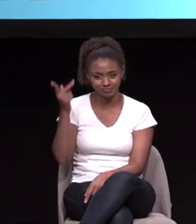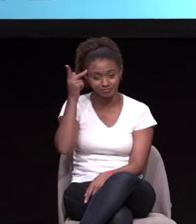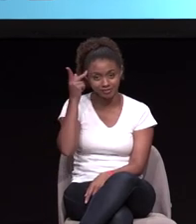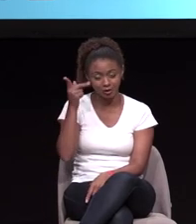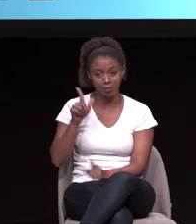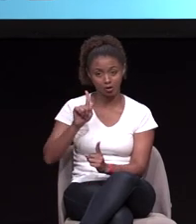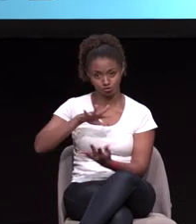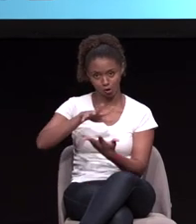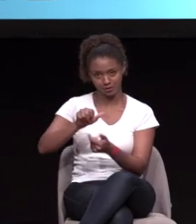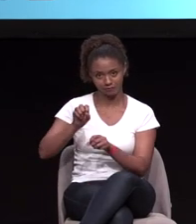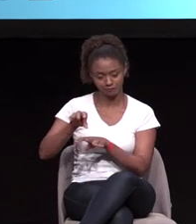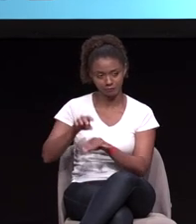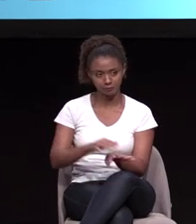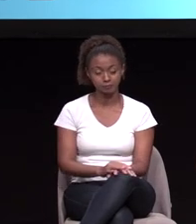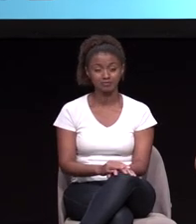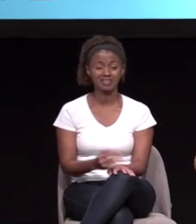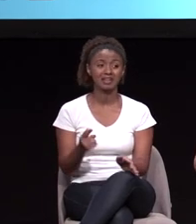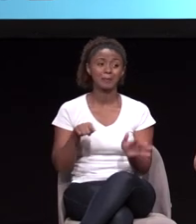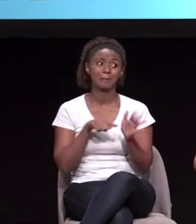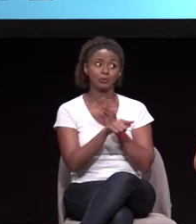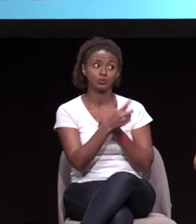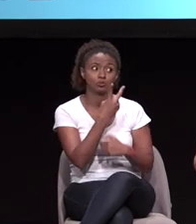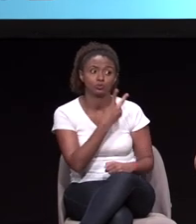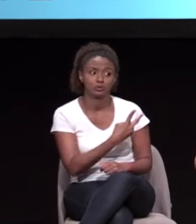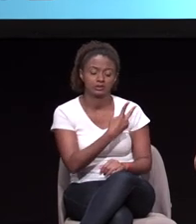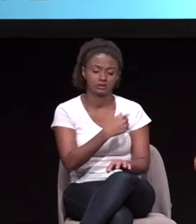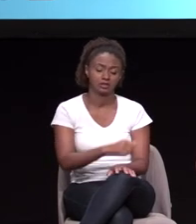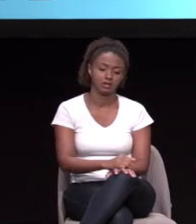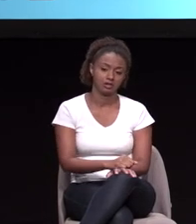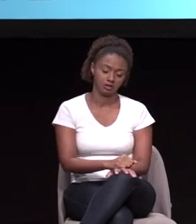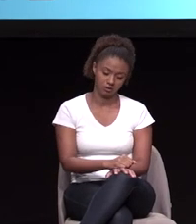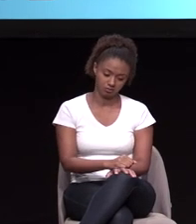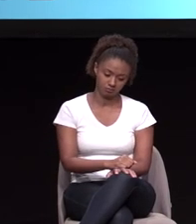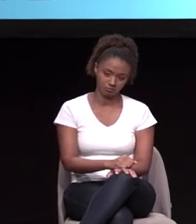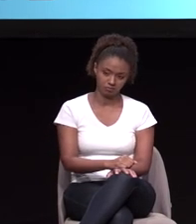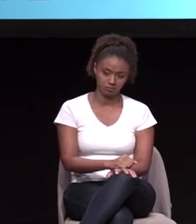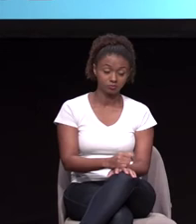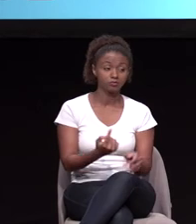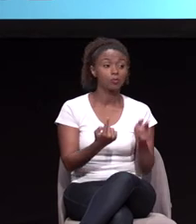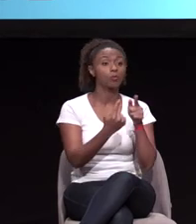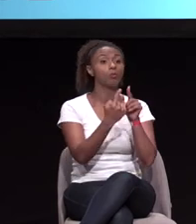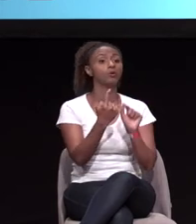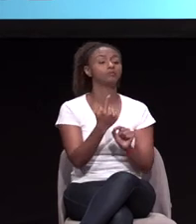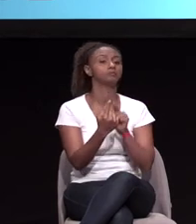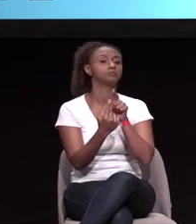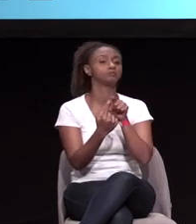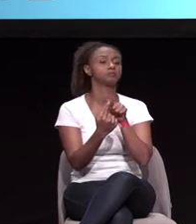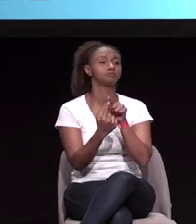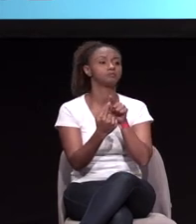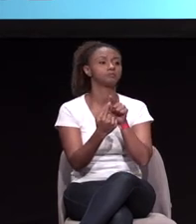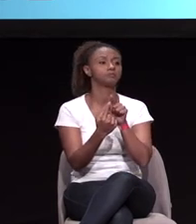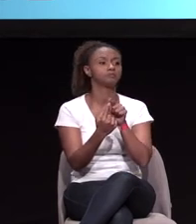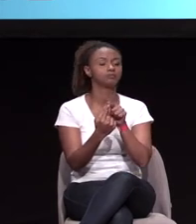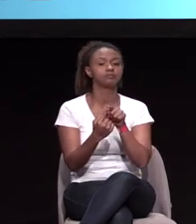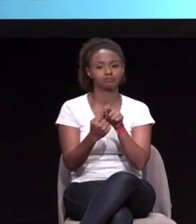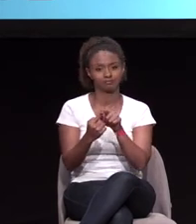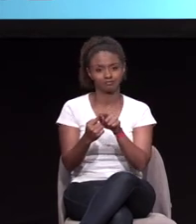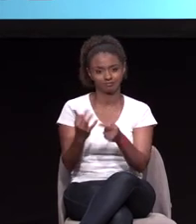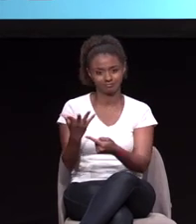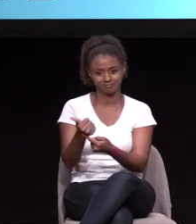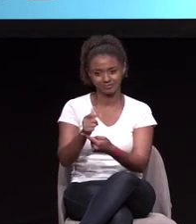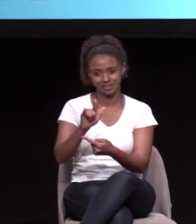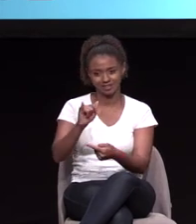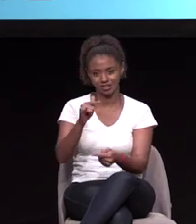geografia seriam duas perguntas uma em relação ao aleijadinho e de minas